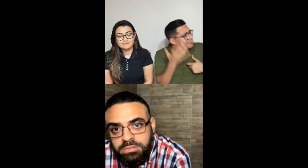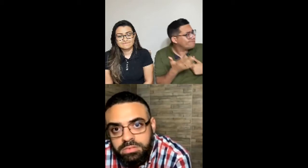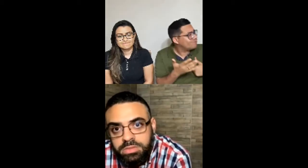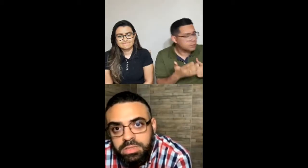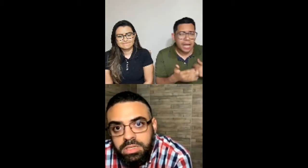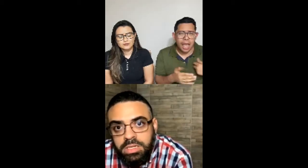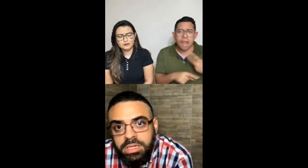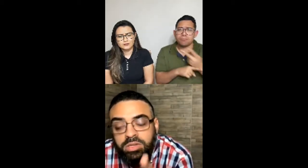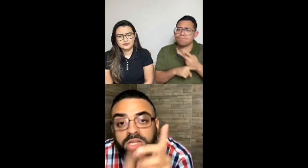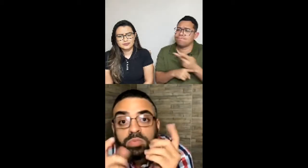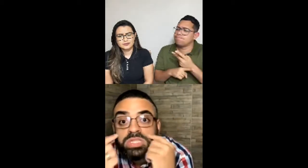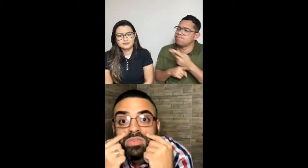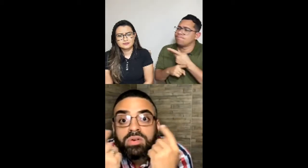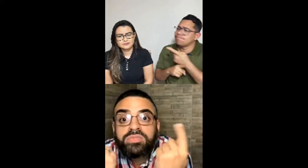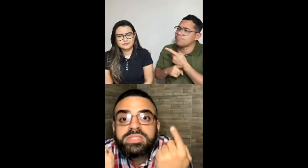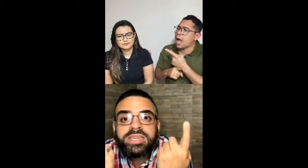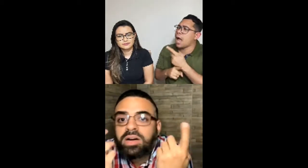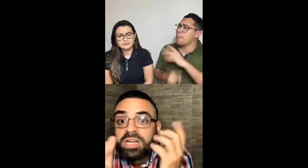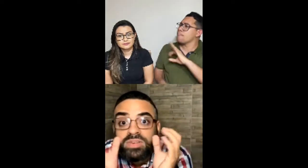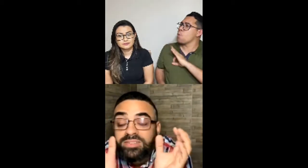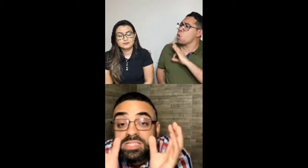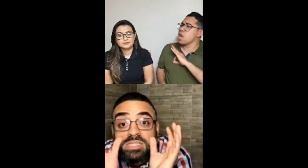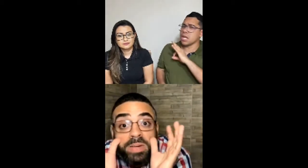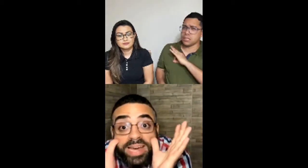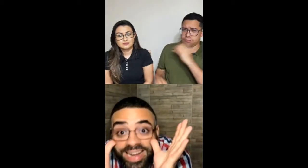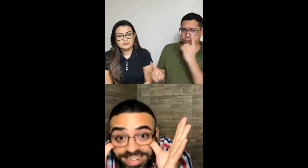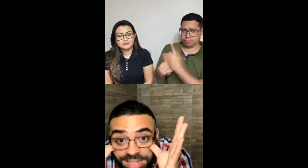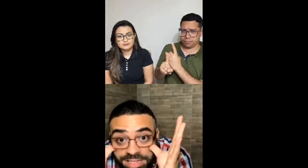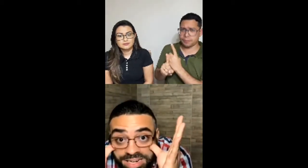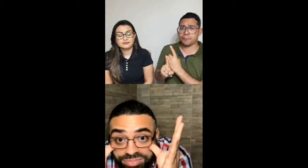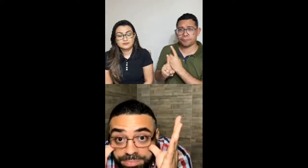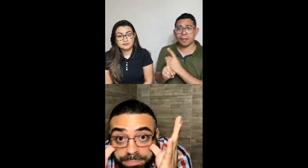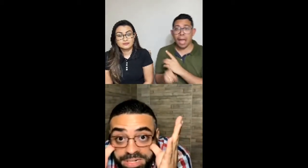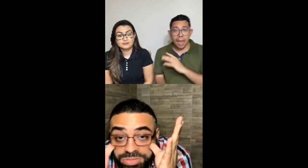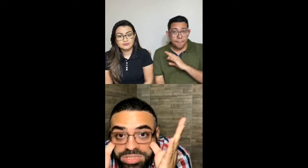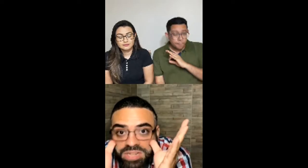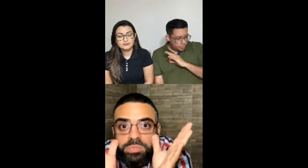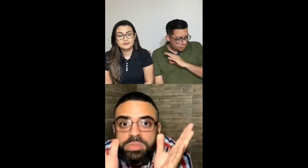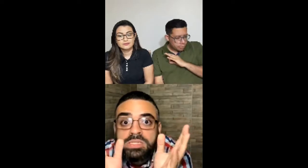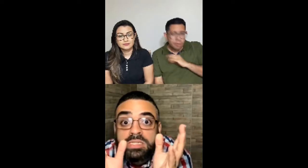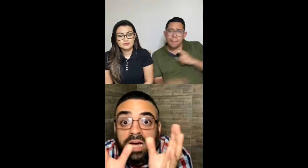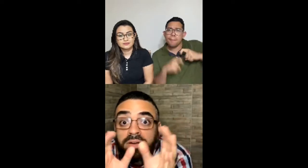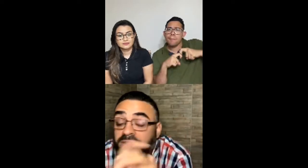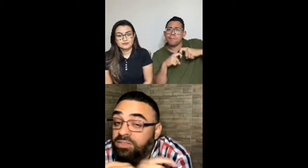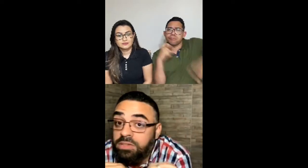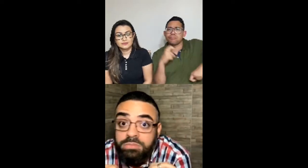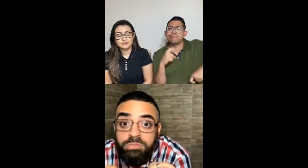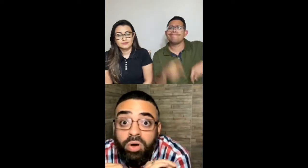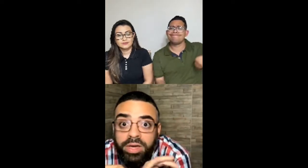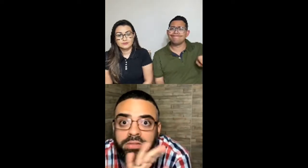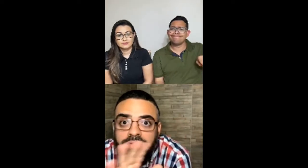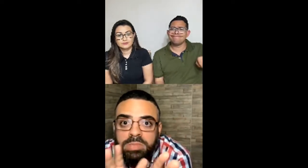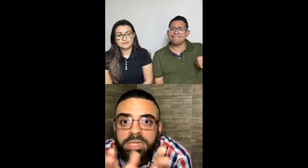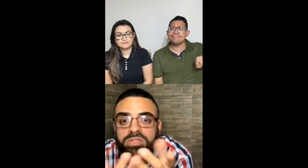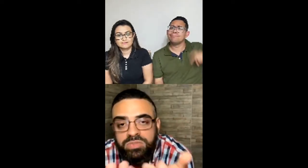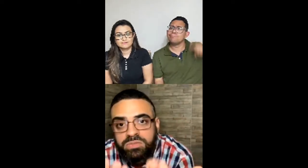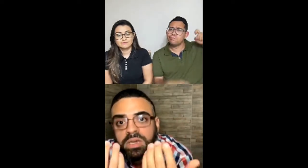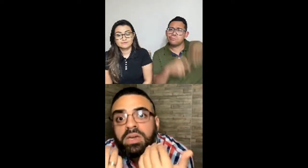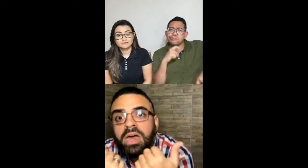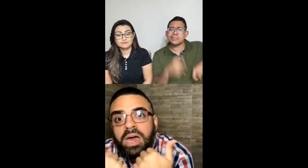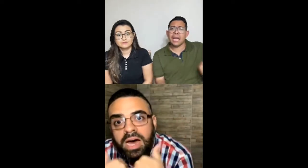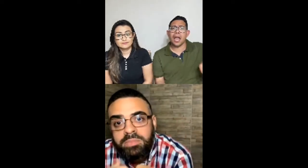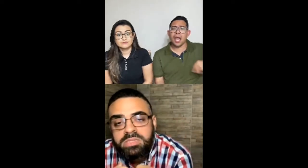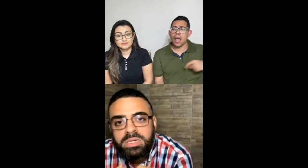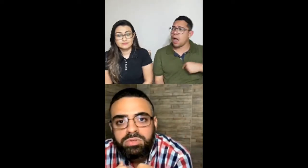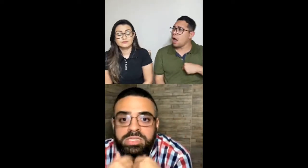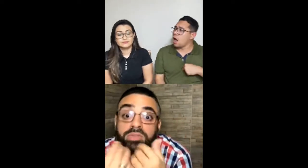ajuda com a polícia abusou dela. Então ela não podia ver um oficial, que ela ficava desesperada, ela entrava